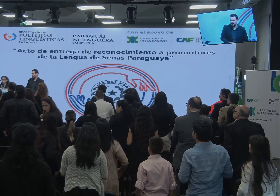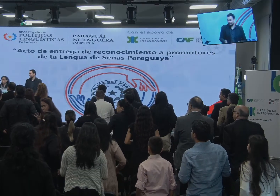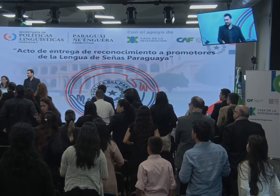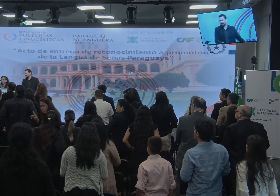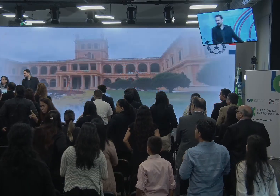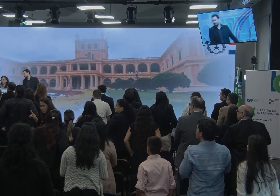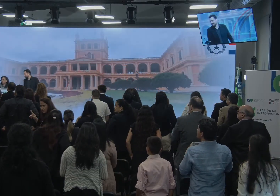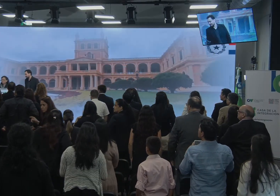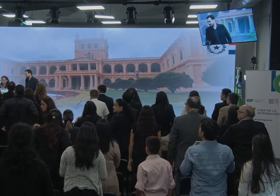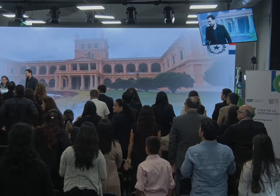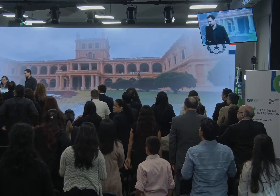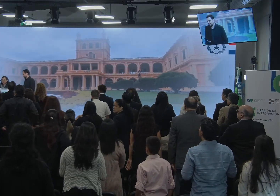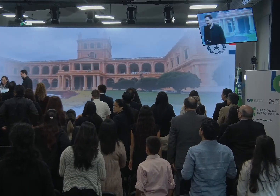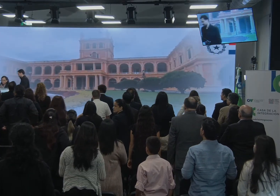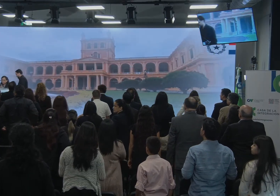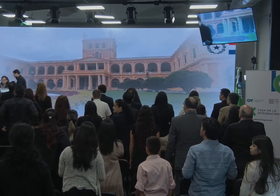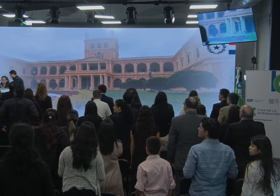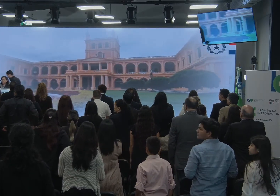Los recibimos.